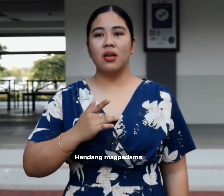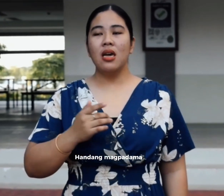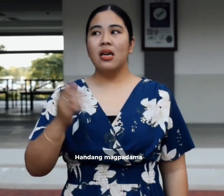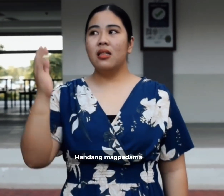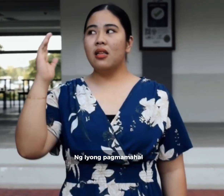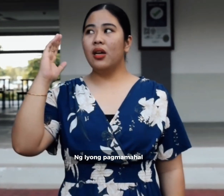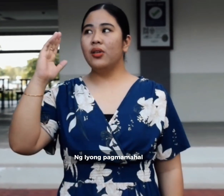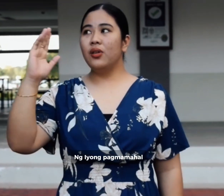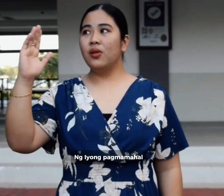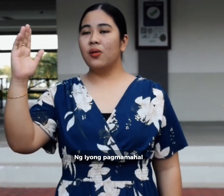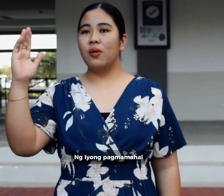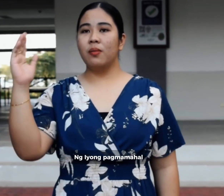magpadama ng iyong